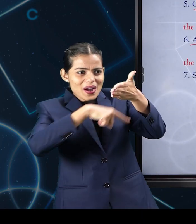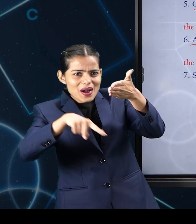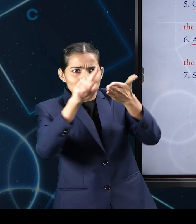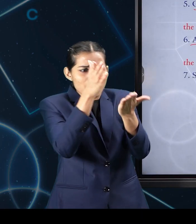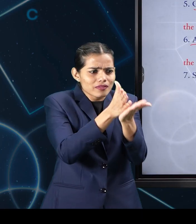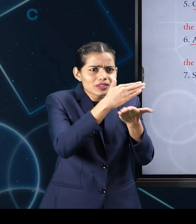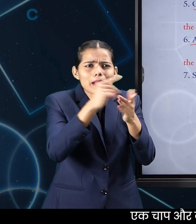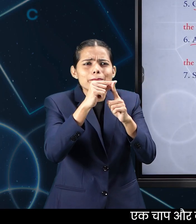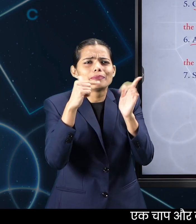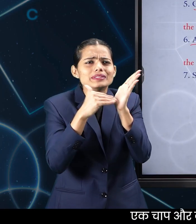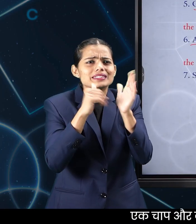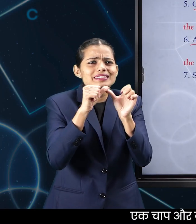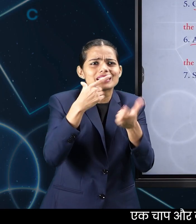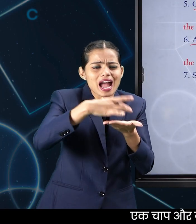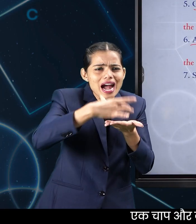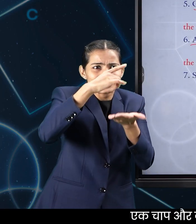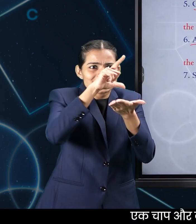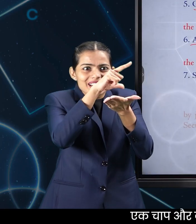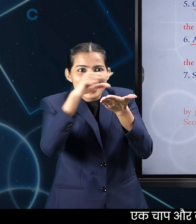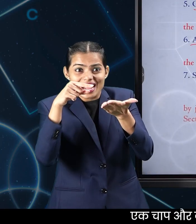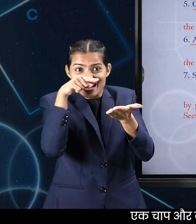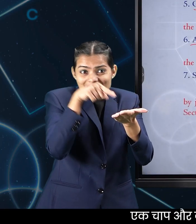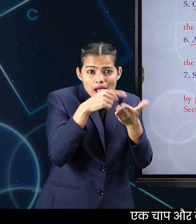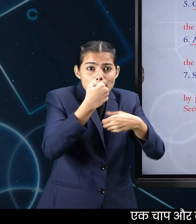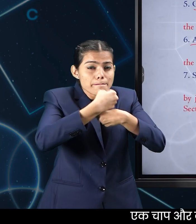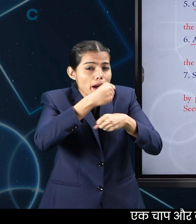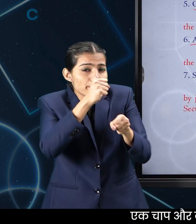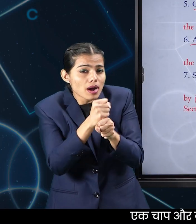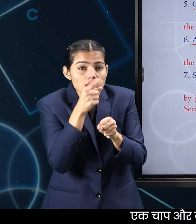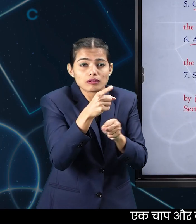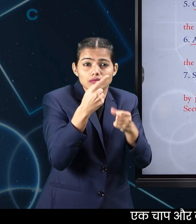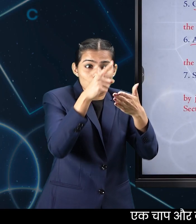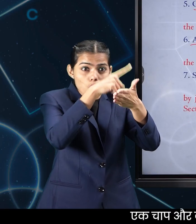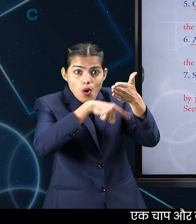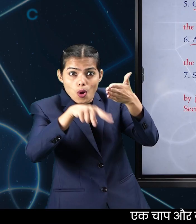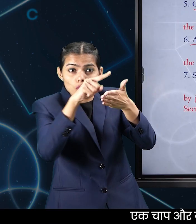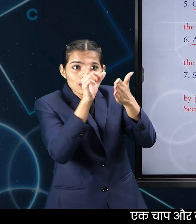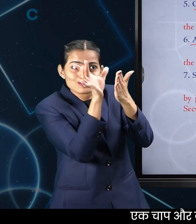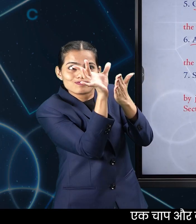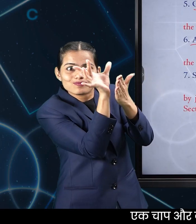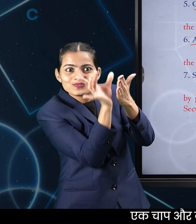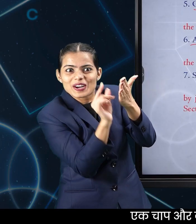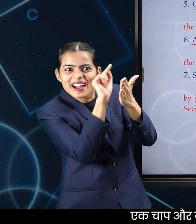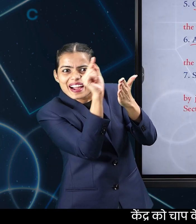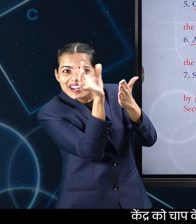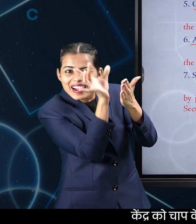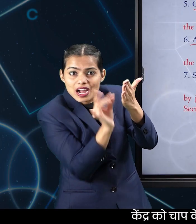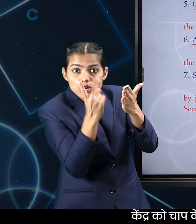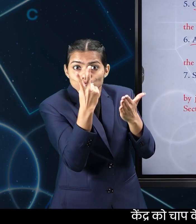अचल एक चाप और वृत्त की दो त्रिज्याओं द्वारा बनाया गया क्षेत्रफल केंद्र को चाप